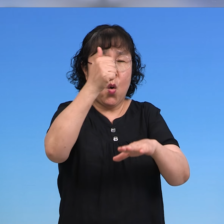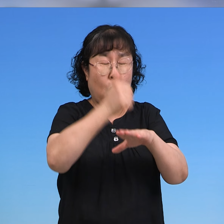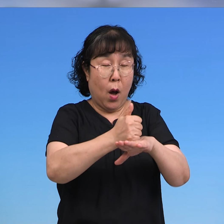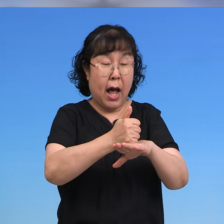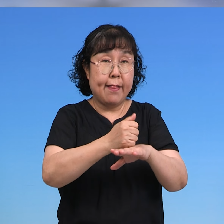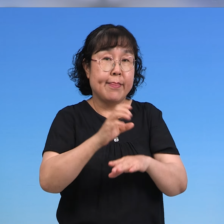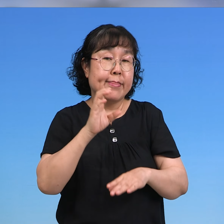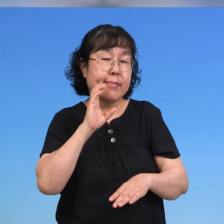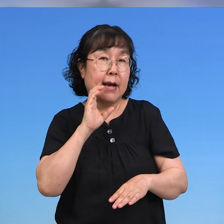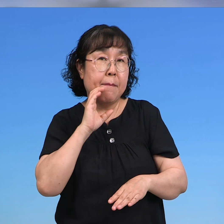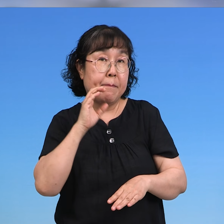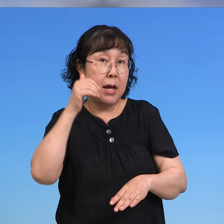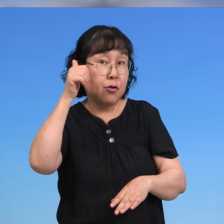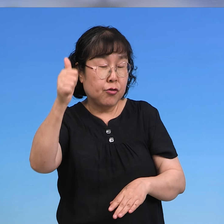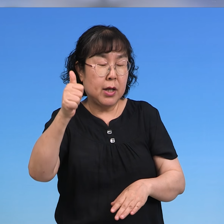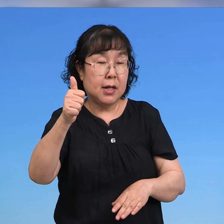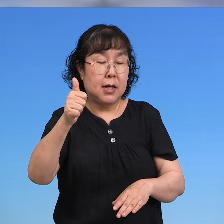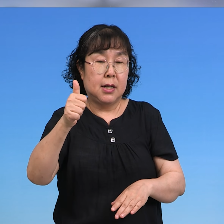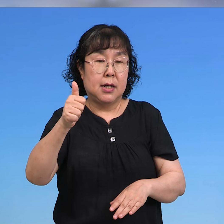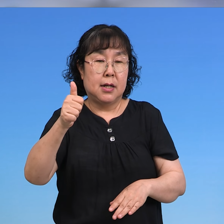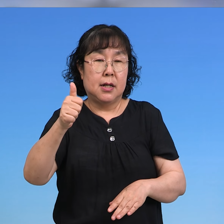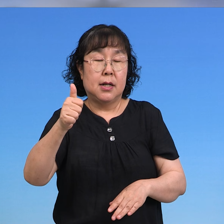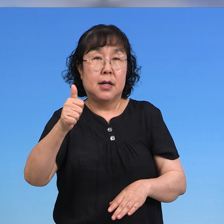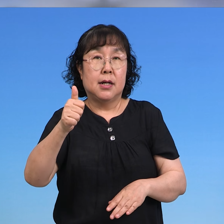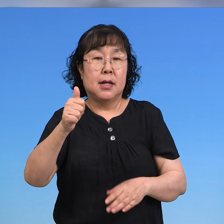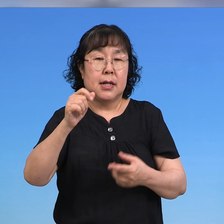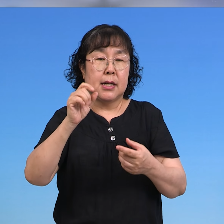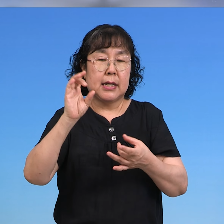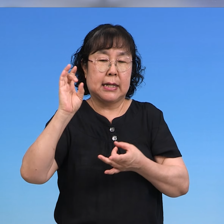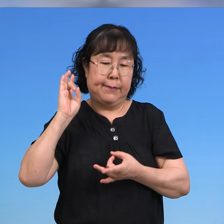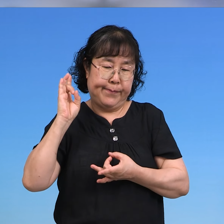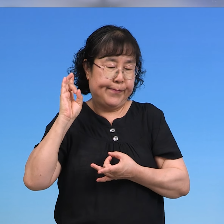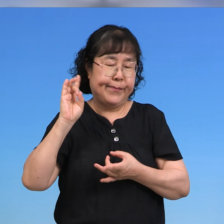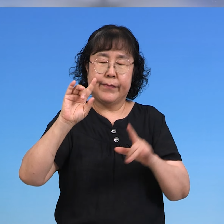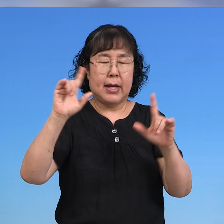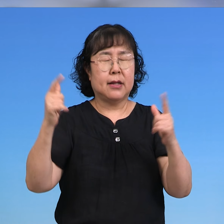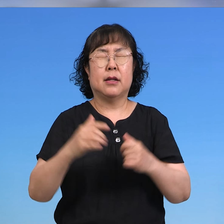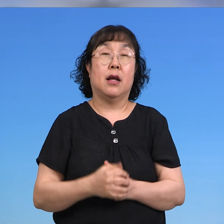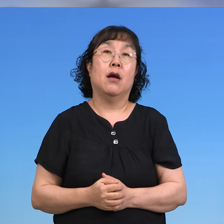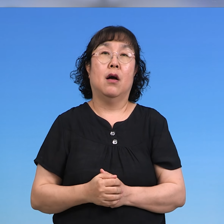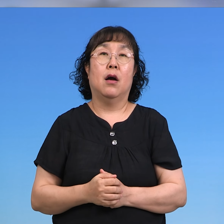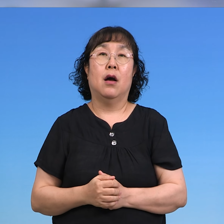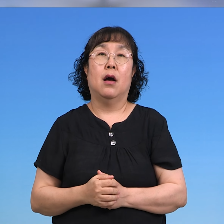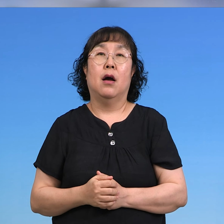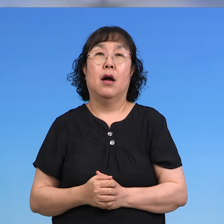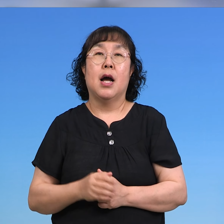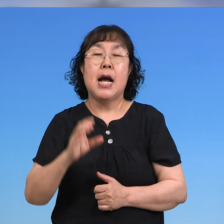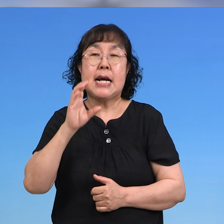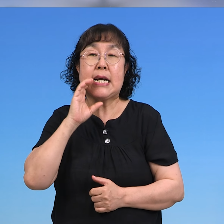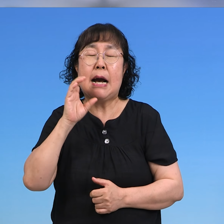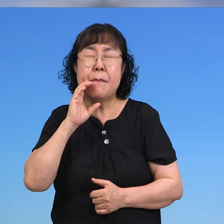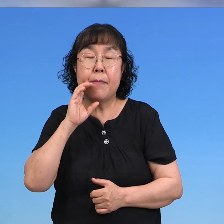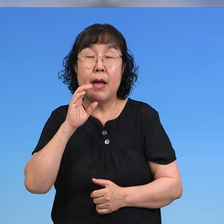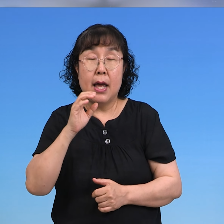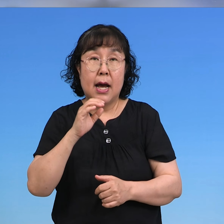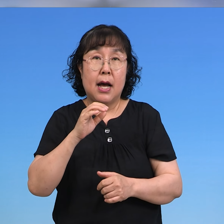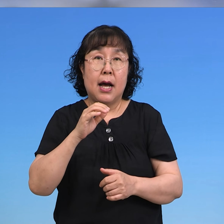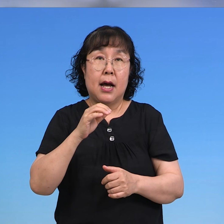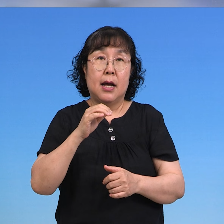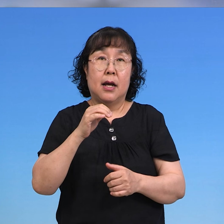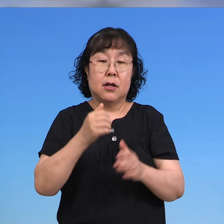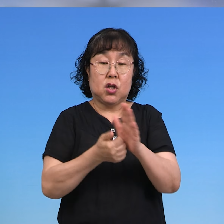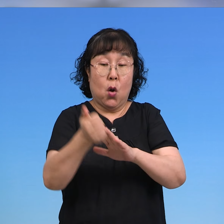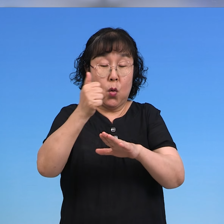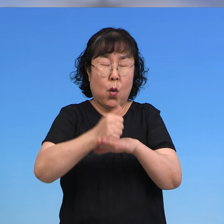카페 주인은 가만히 앉아있지를 않는다. 막 잘 되는 이 카페 주인은요 상상이 되잖아요. 이게 그냥 막 손님